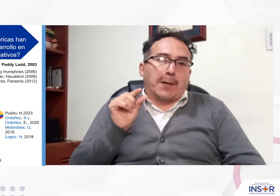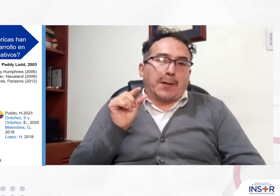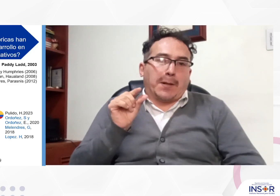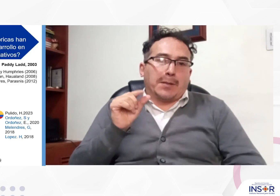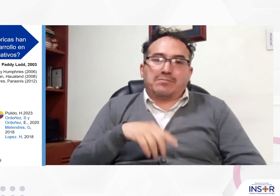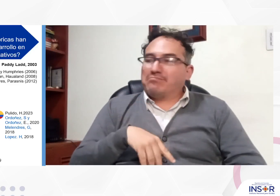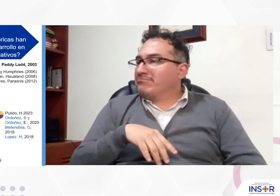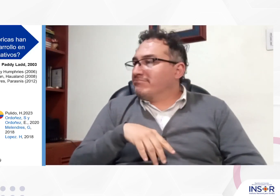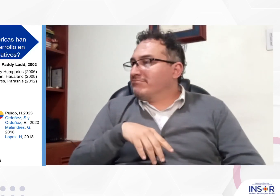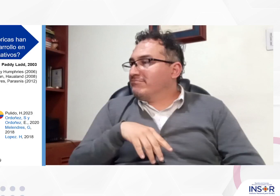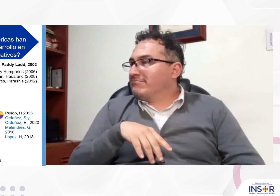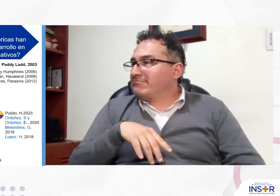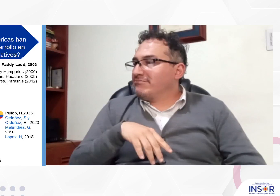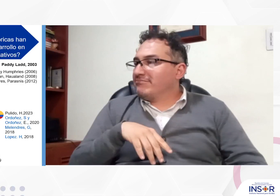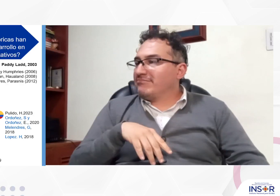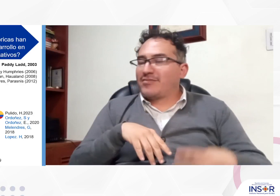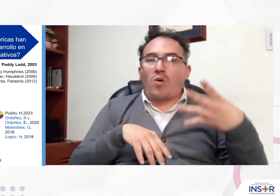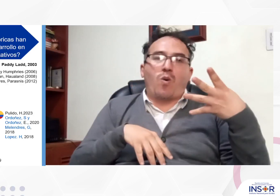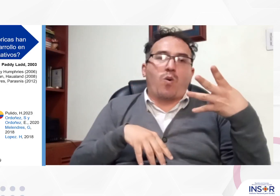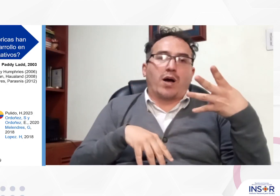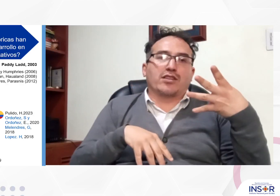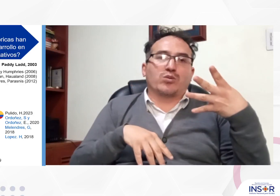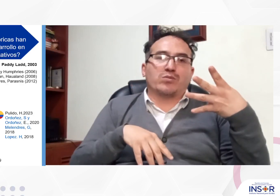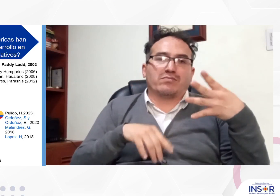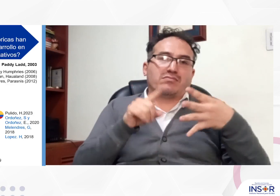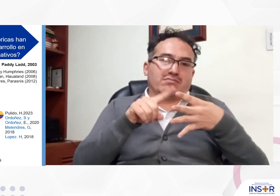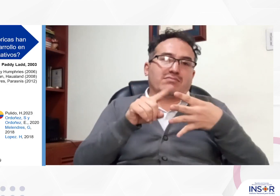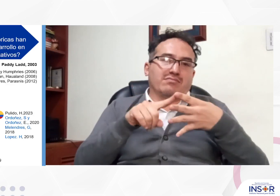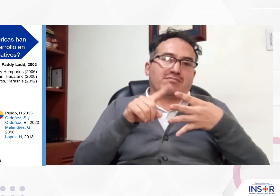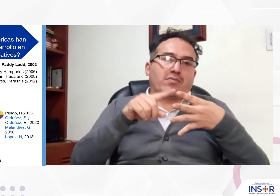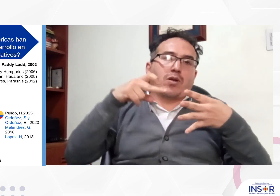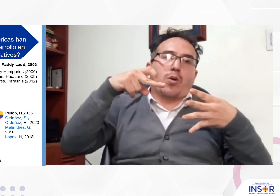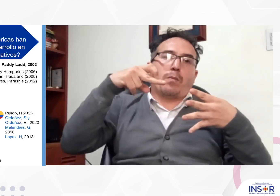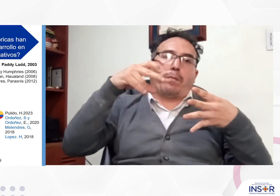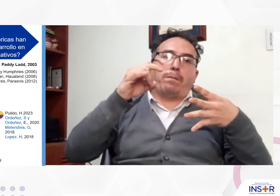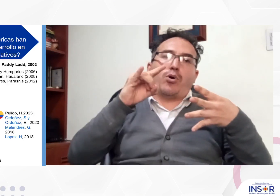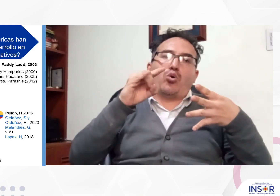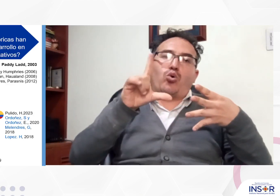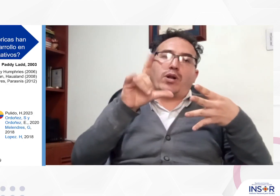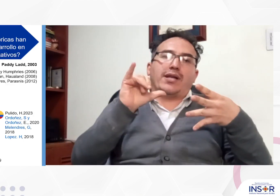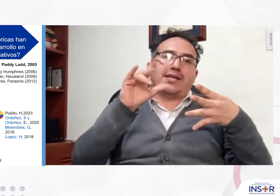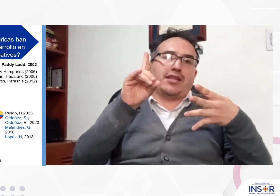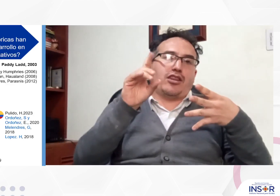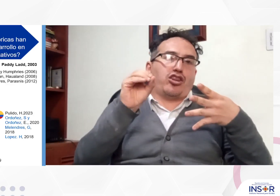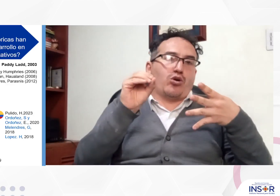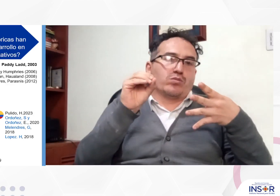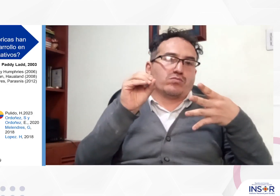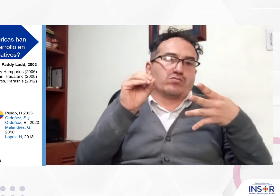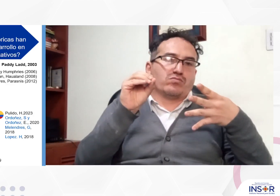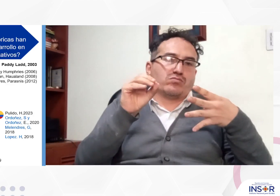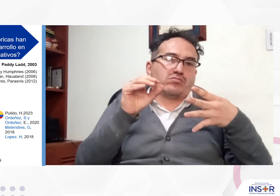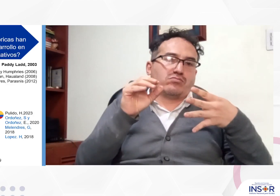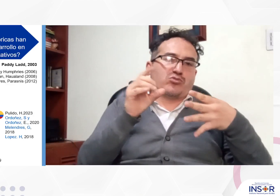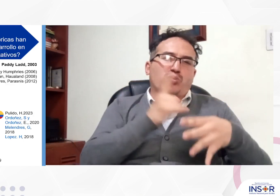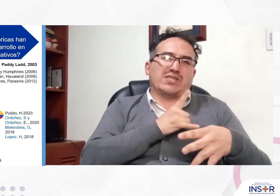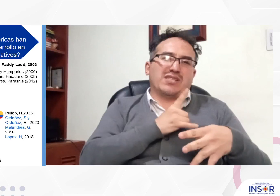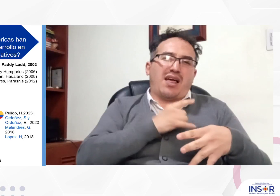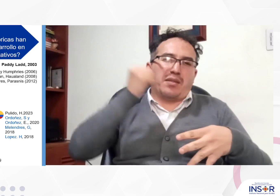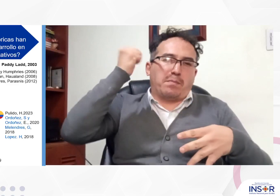que emocionantemente vemos muy poquitos en pantalla, solamente tenemos 4. El primero es